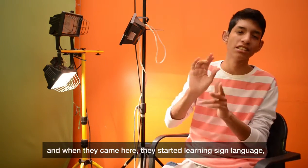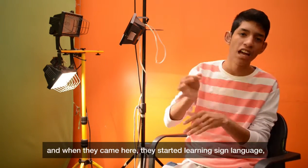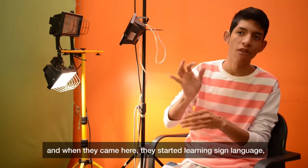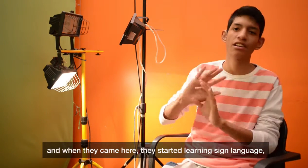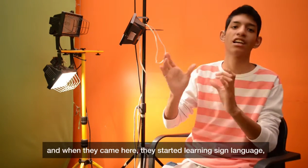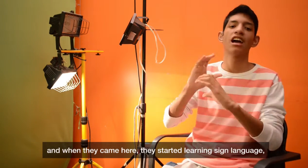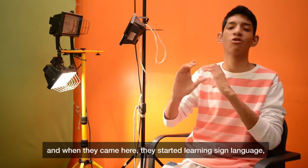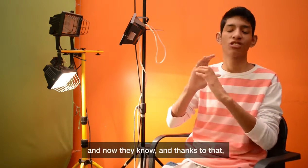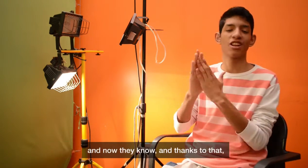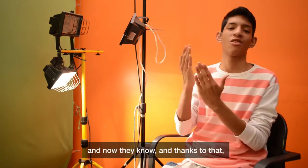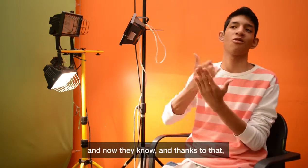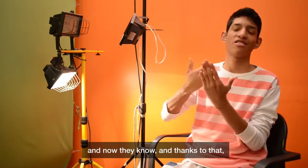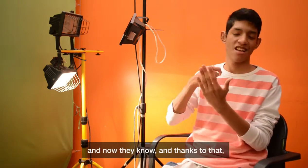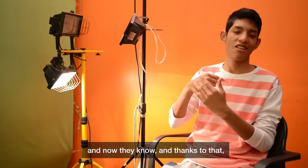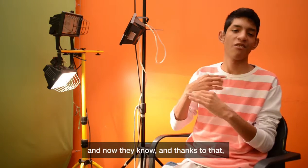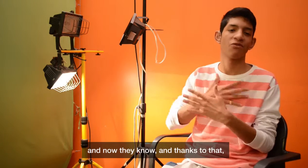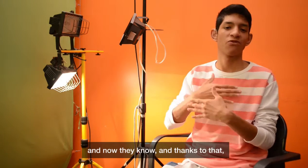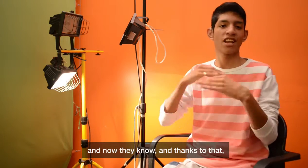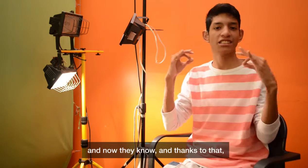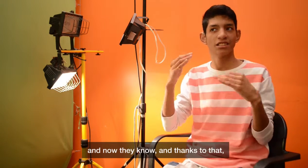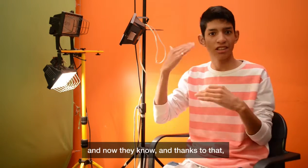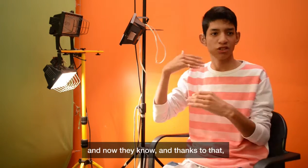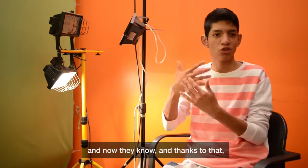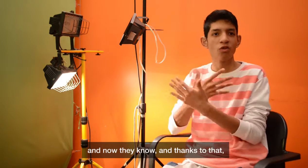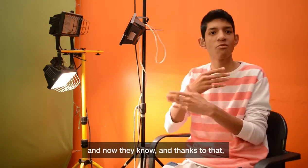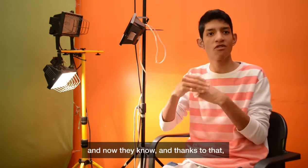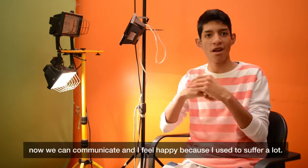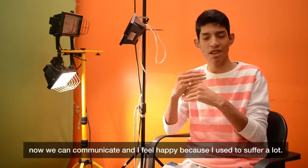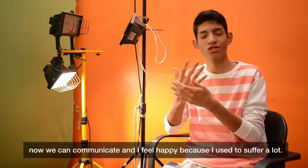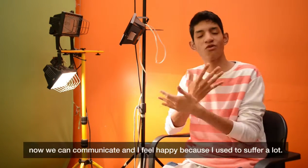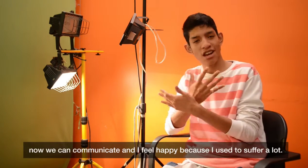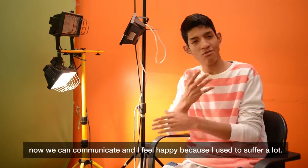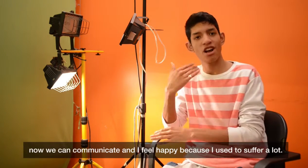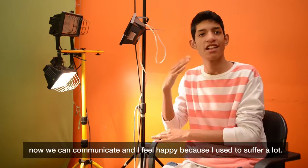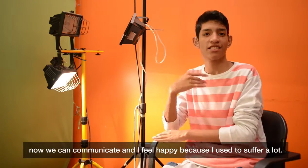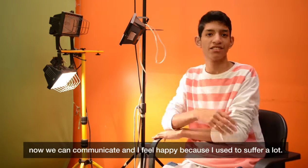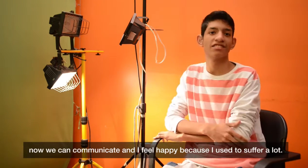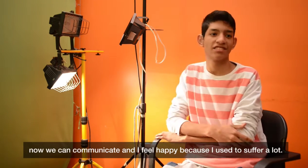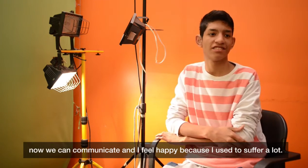de señas, ya saben. Y bueno, gracias a eso también nos comunicamos. Yo me siento feliz porque antes sufría mucho.